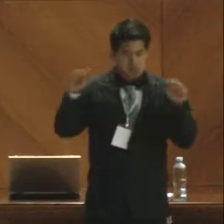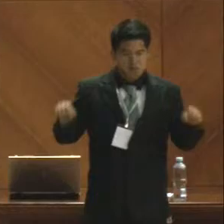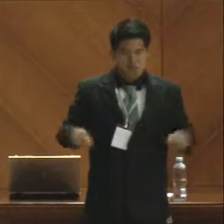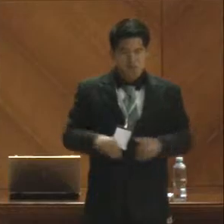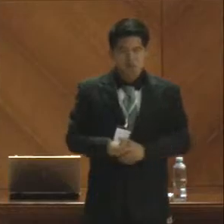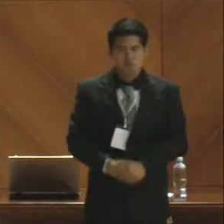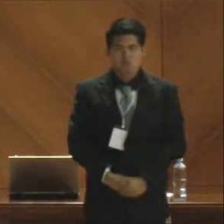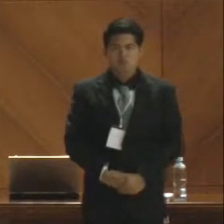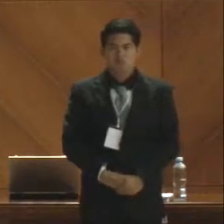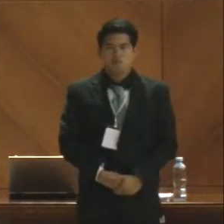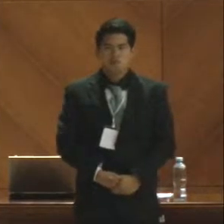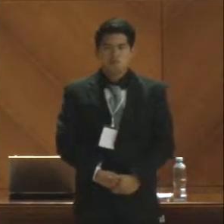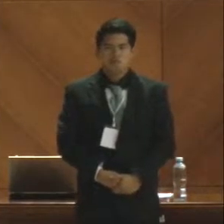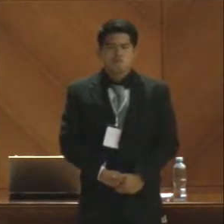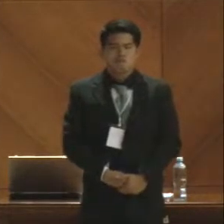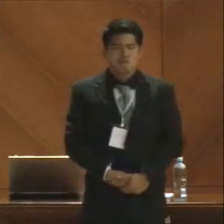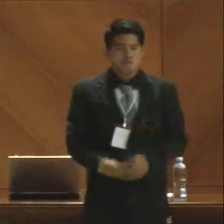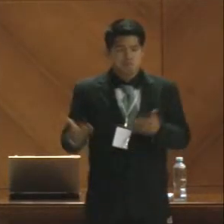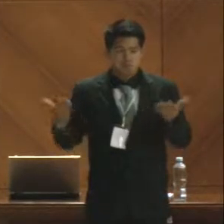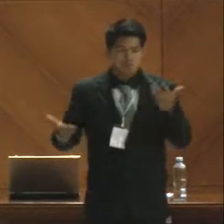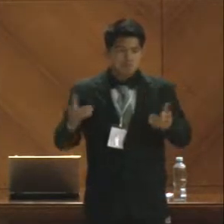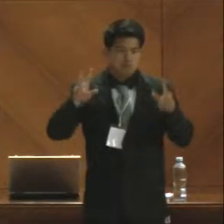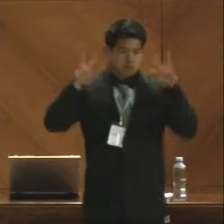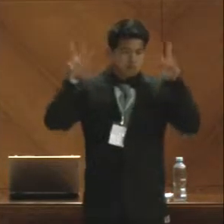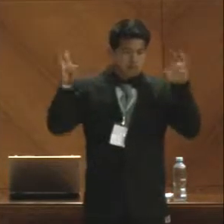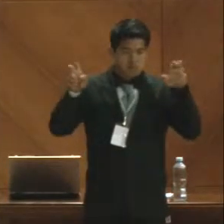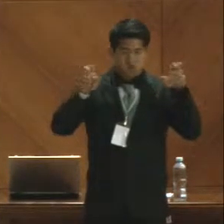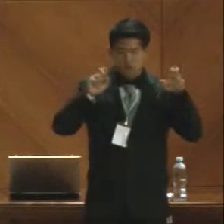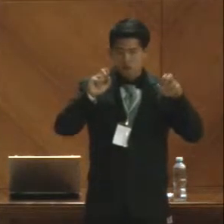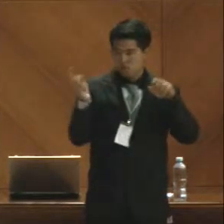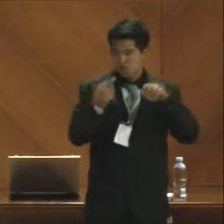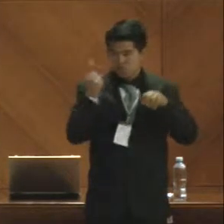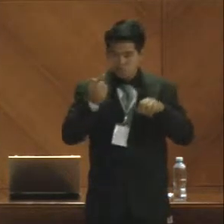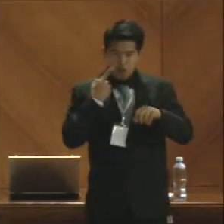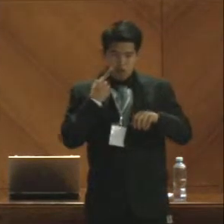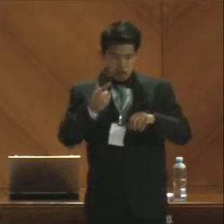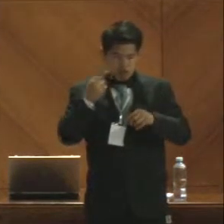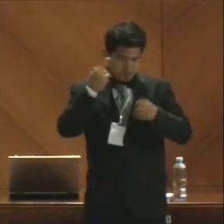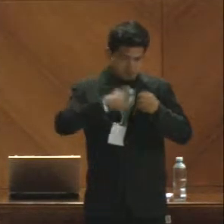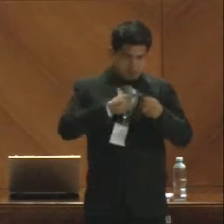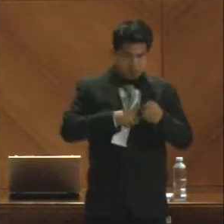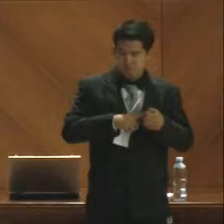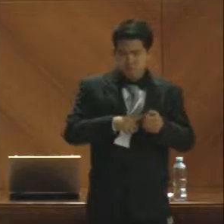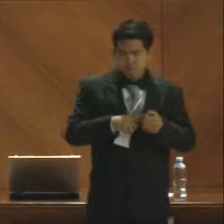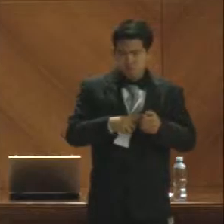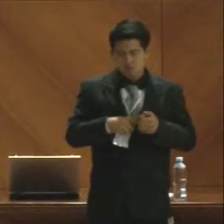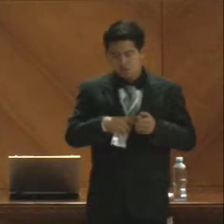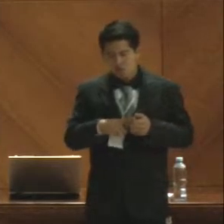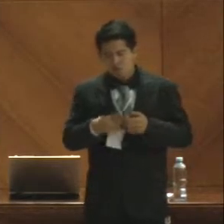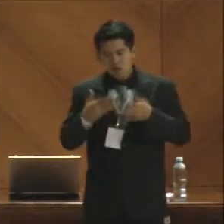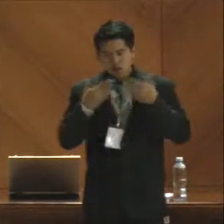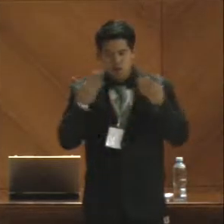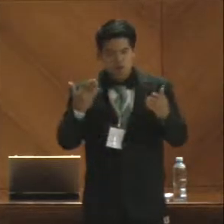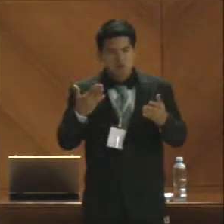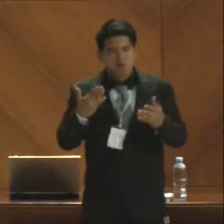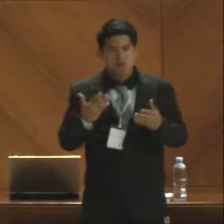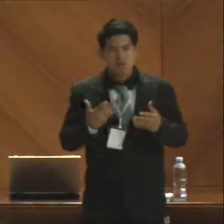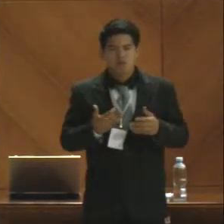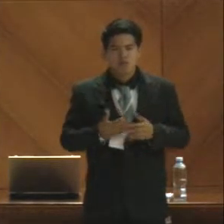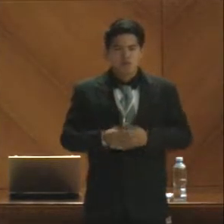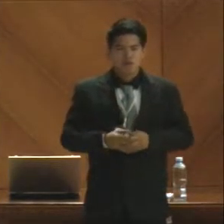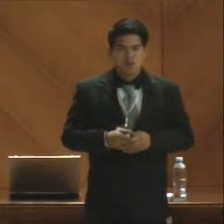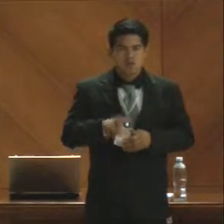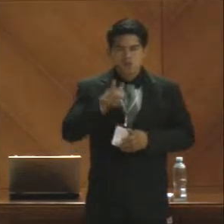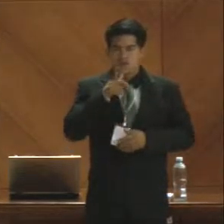maneja bien, ya no sería el municipio del Quito el encargado de mantener el software, sino que se puede hacer una minga. Podría ser a través de AME o